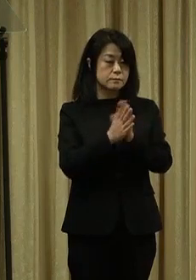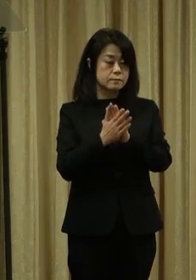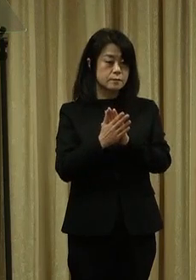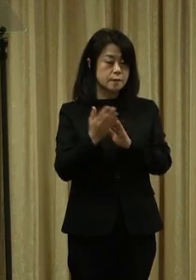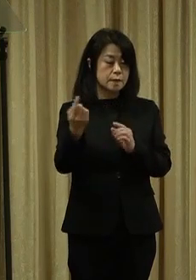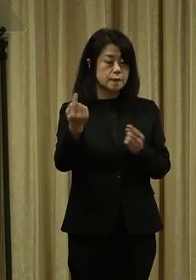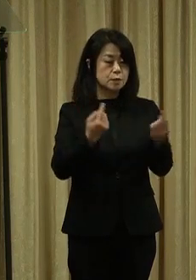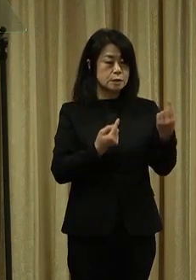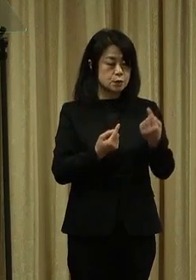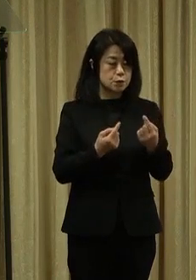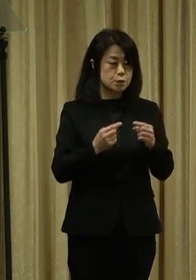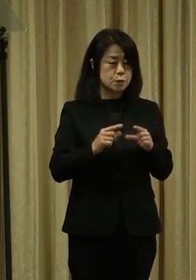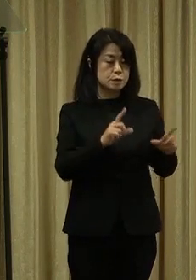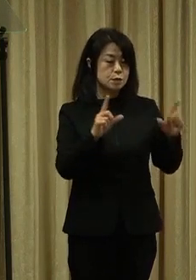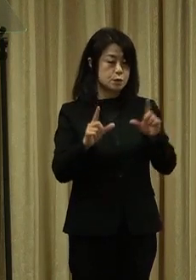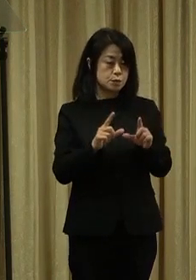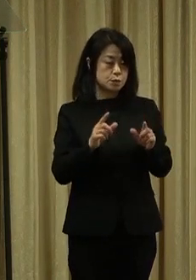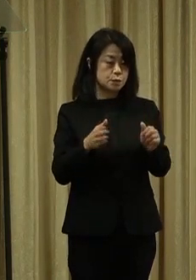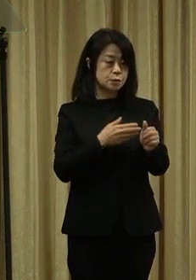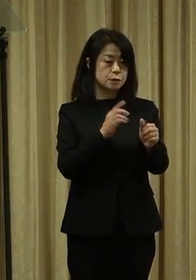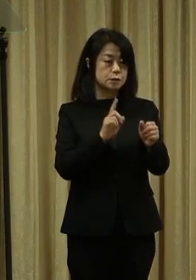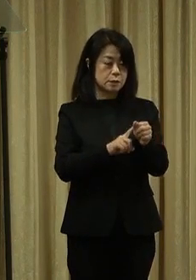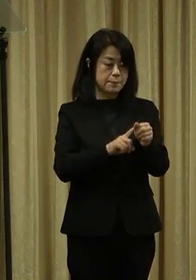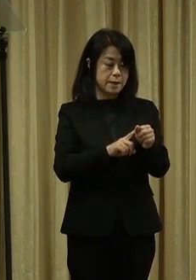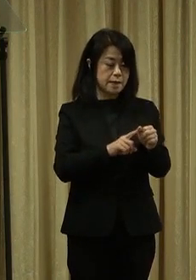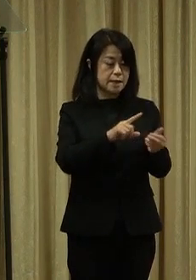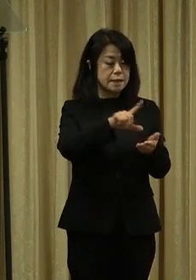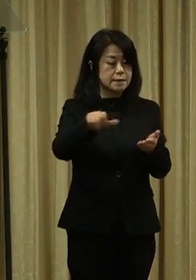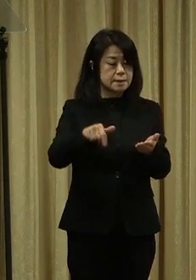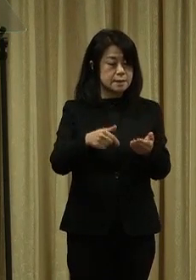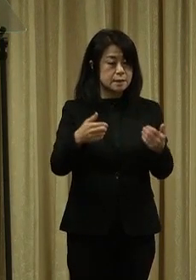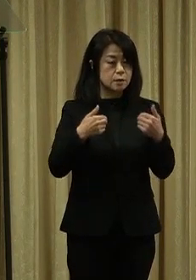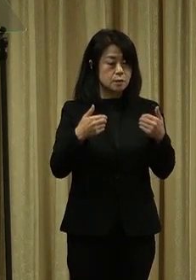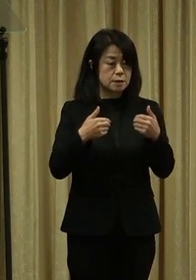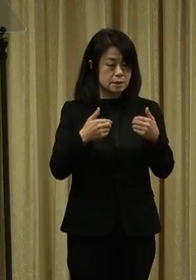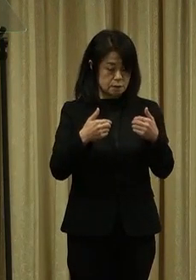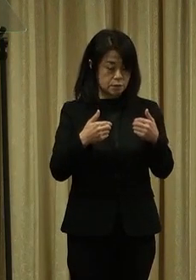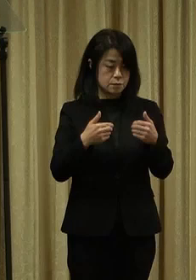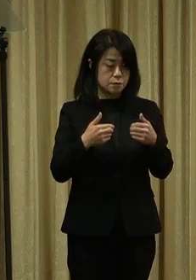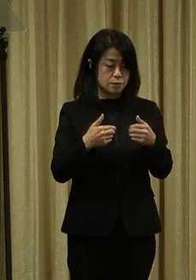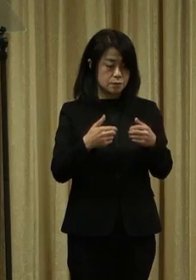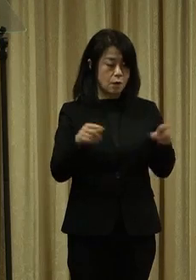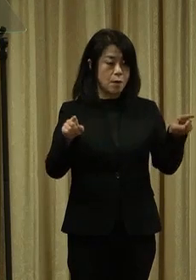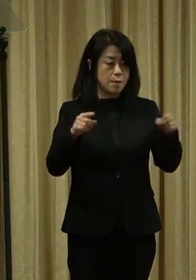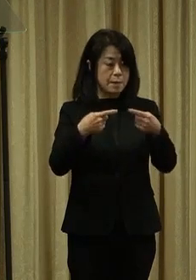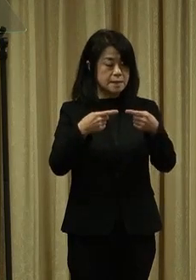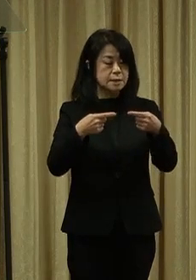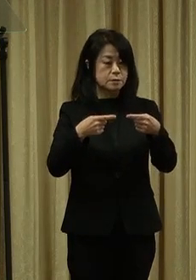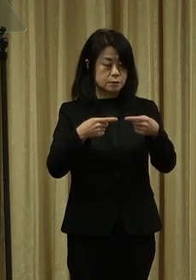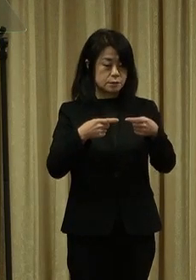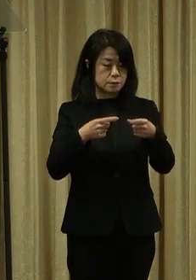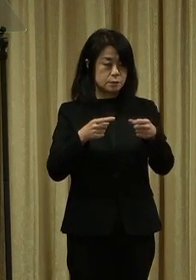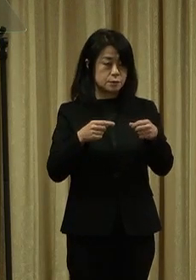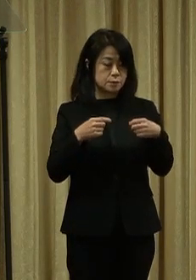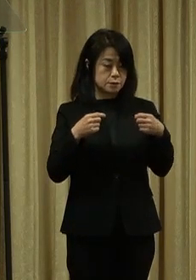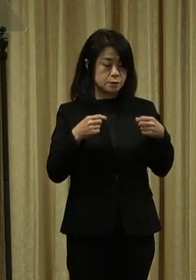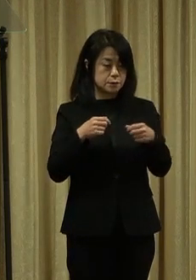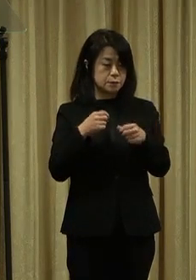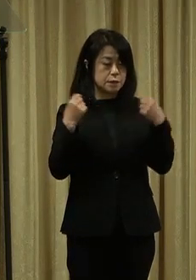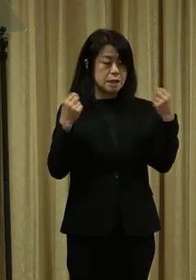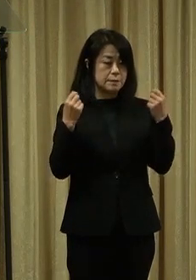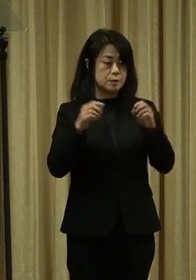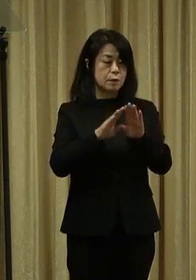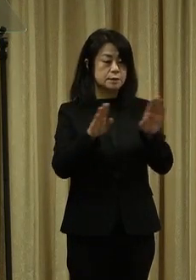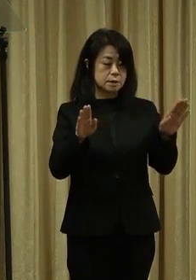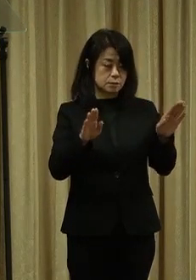住を促進するため、地域ニーズと移住者をマッチングする機会となるセミナーを開催するほか、東京23区から本